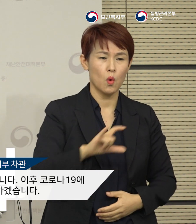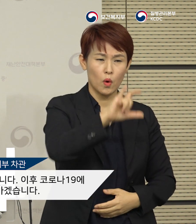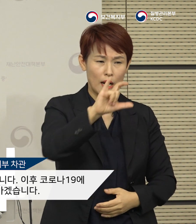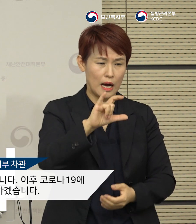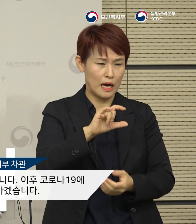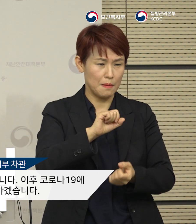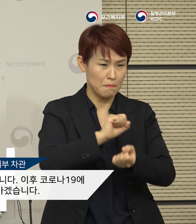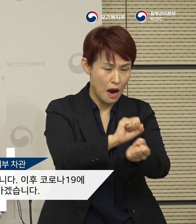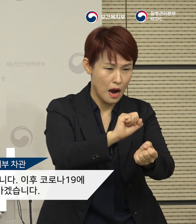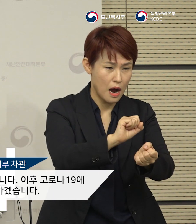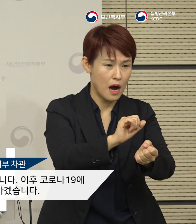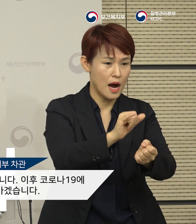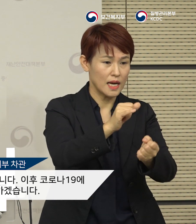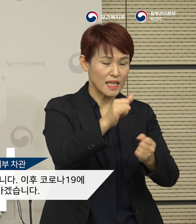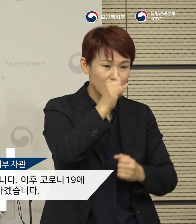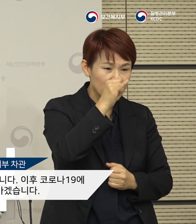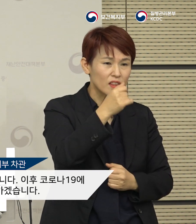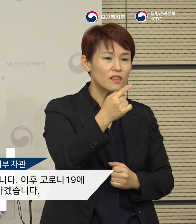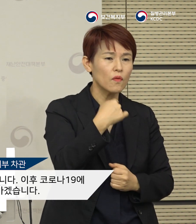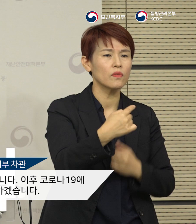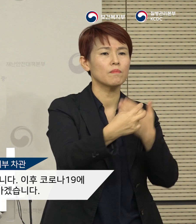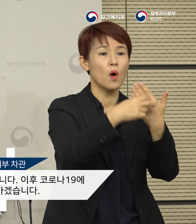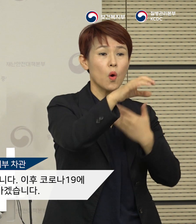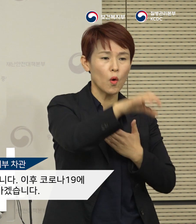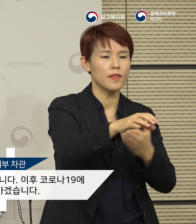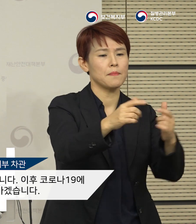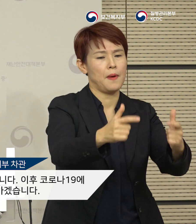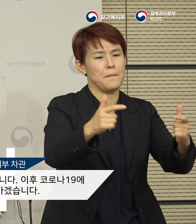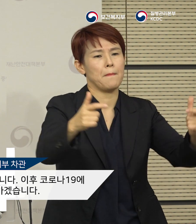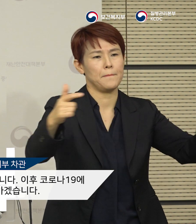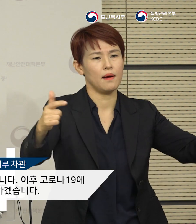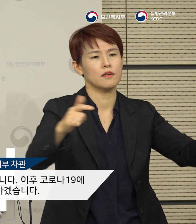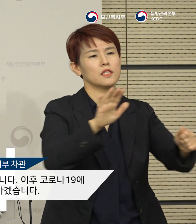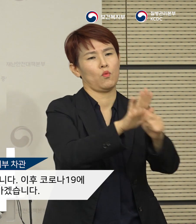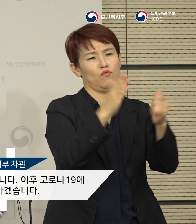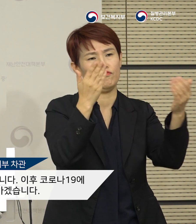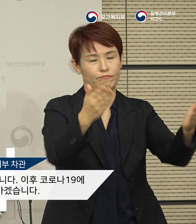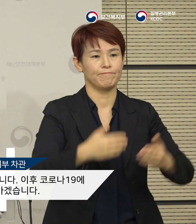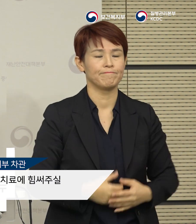직접 영향을 받은 의료기관을 대상으로 확대해 나가겠습니다.